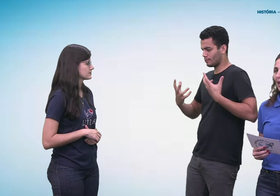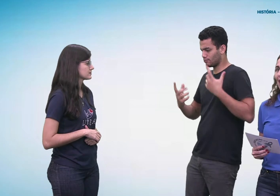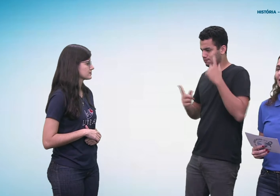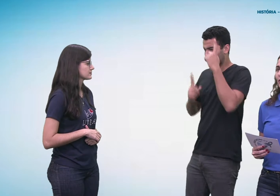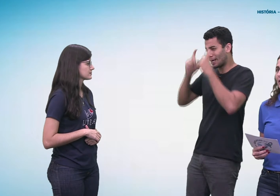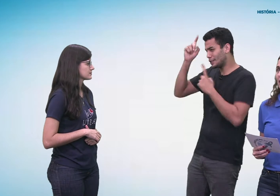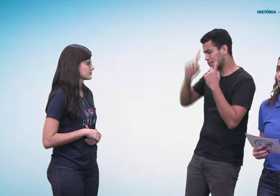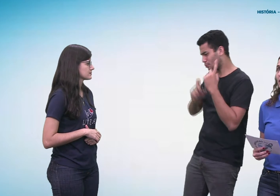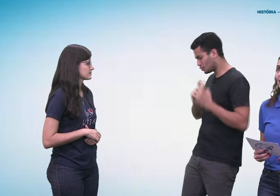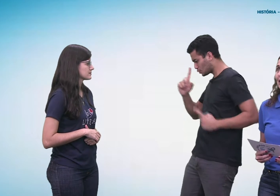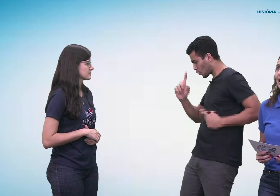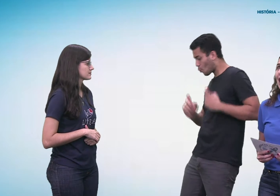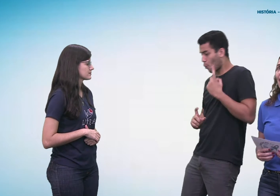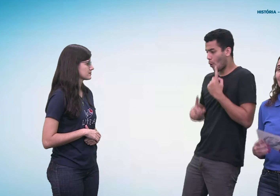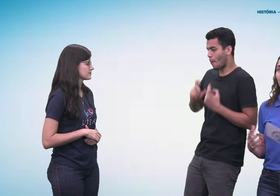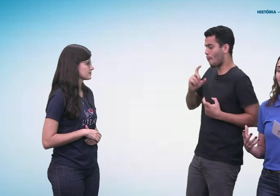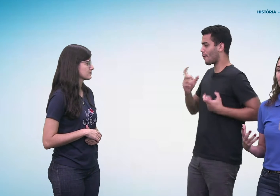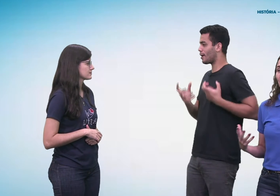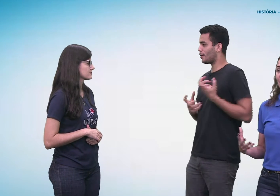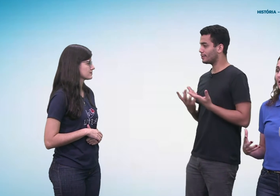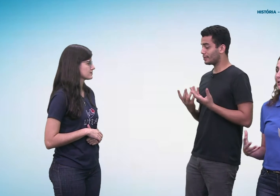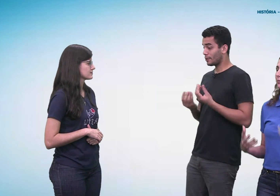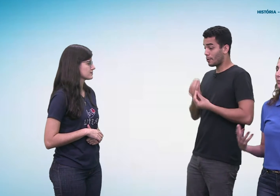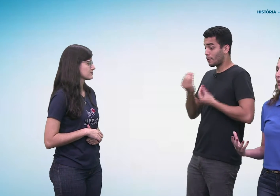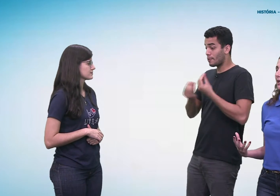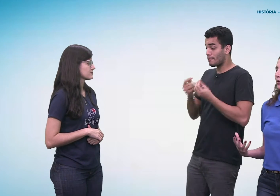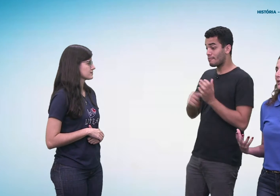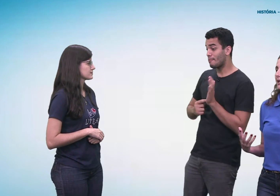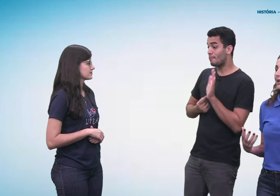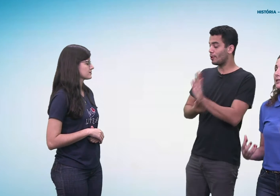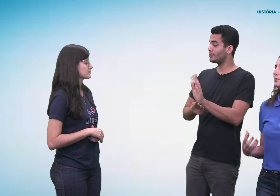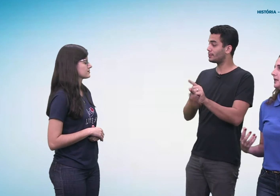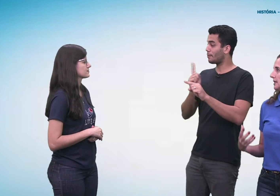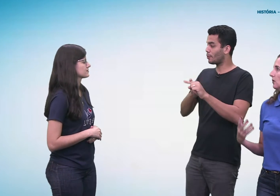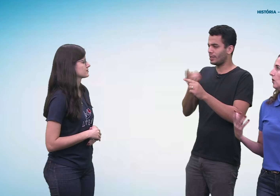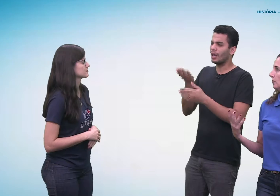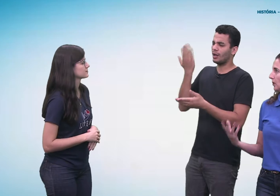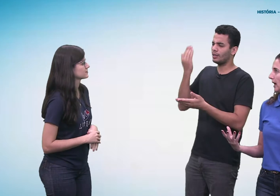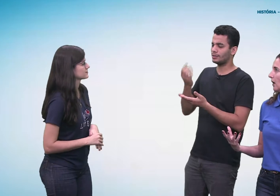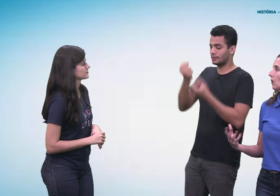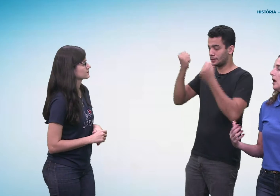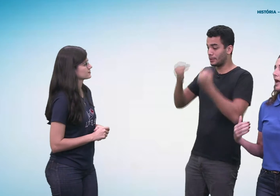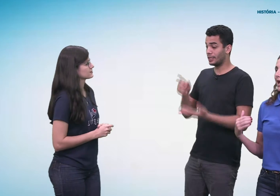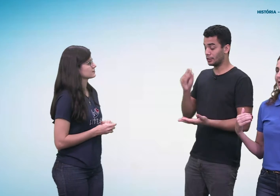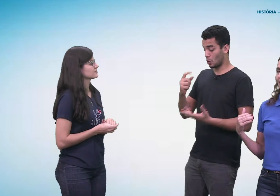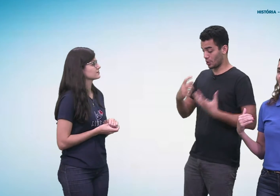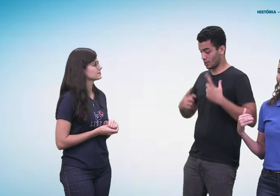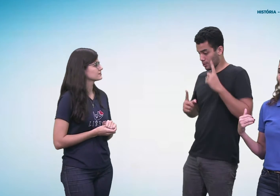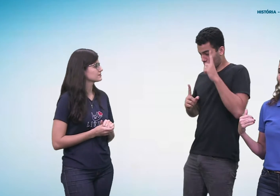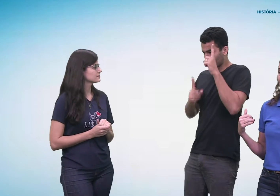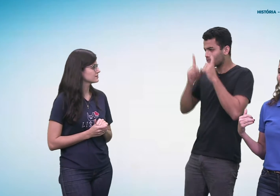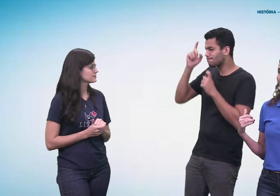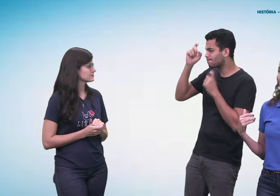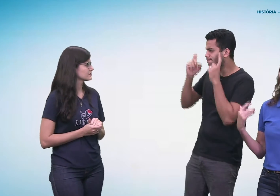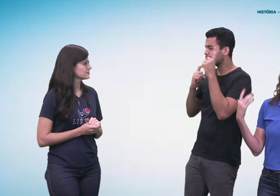lá nas nossas aulas que a Libras, ela trabalha também com essa expressão corporal, essas